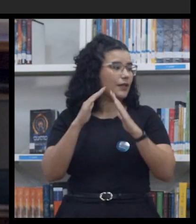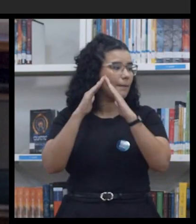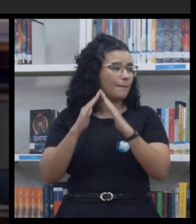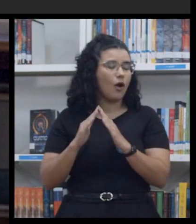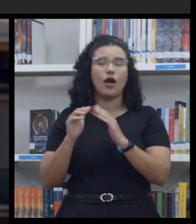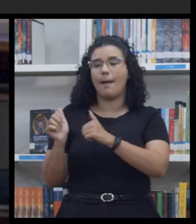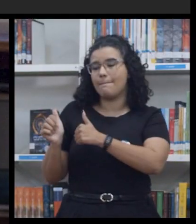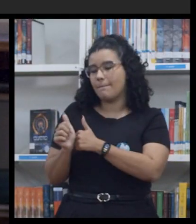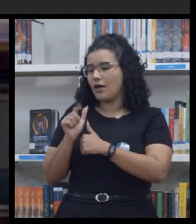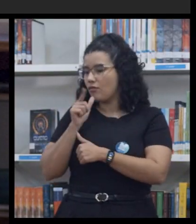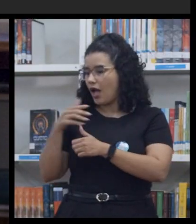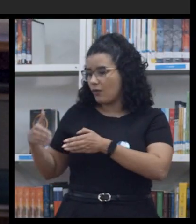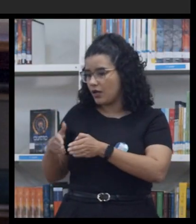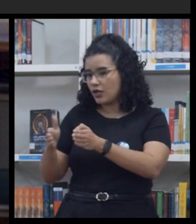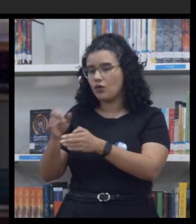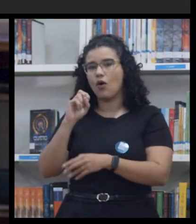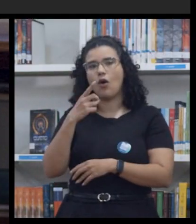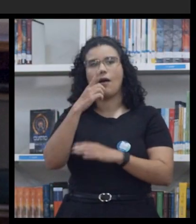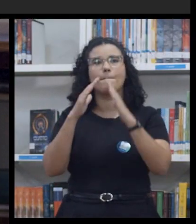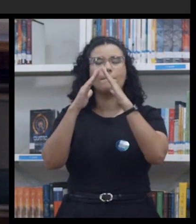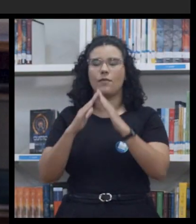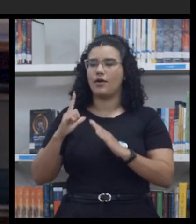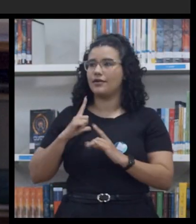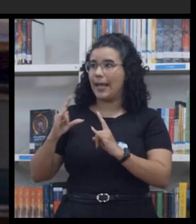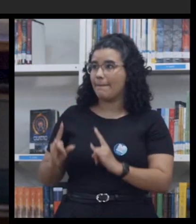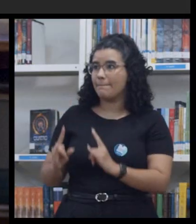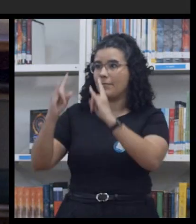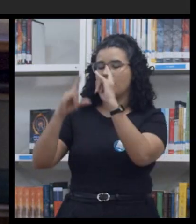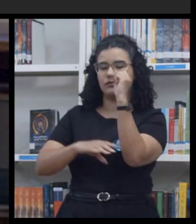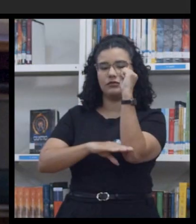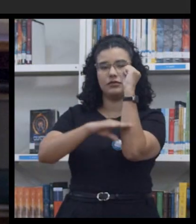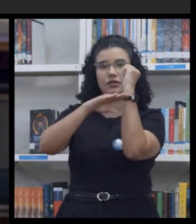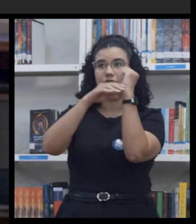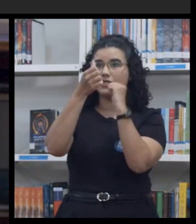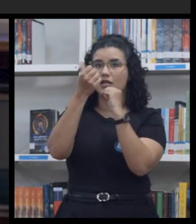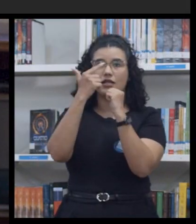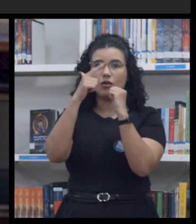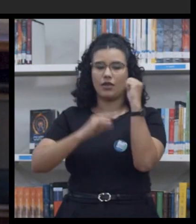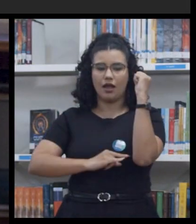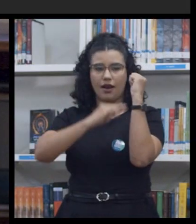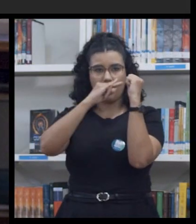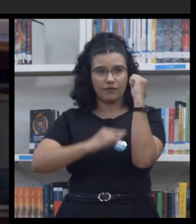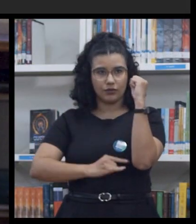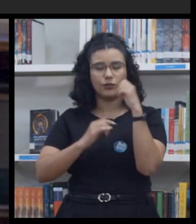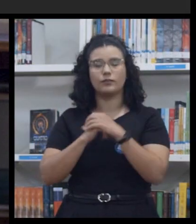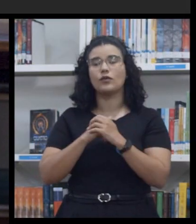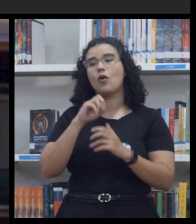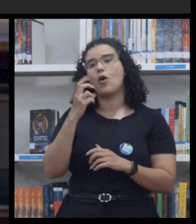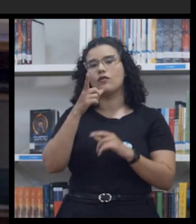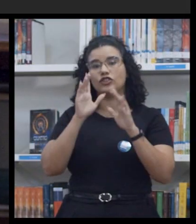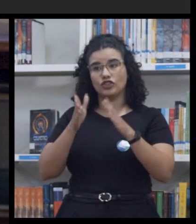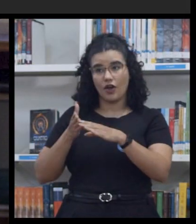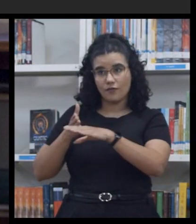exemplo, do lado de um rio, ou se você mora num prédio de 6 andares que não tem elevador, ou se você já foi num